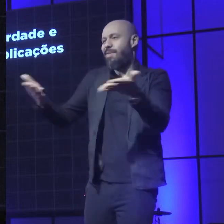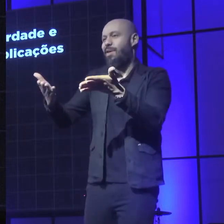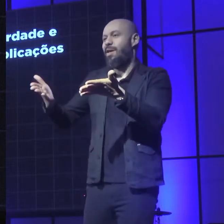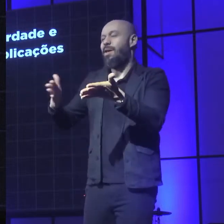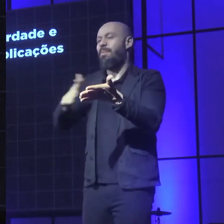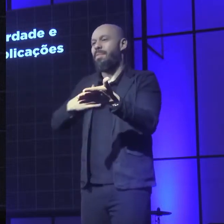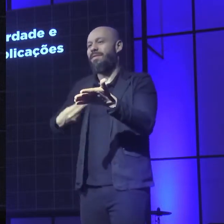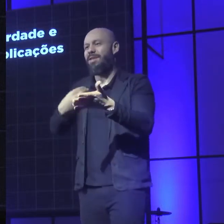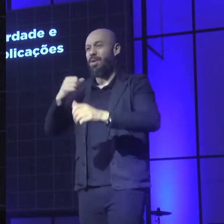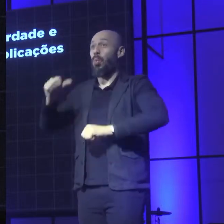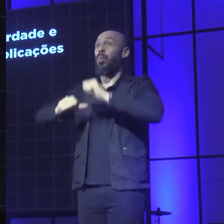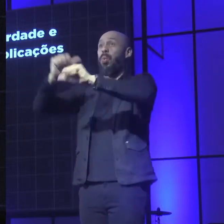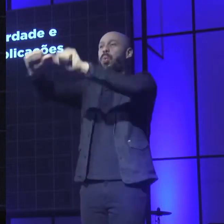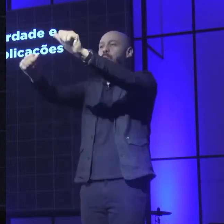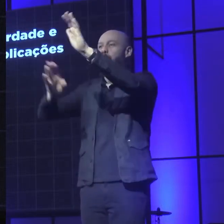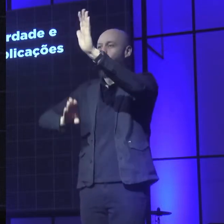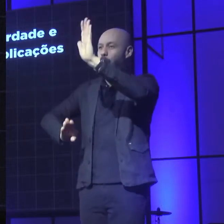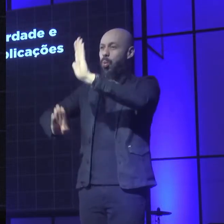Por isso,